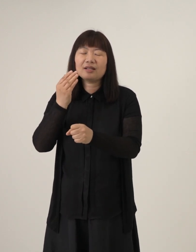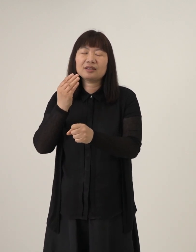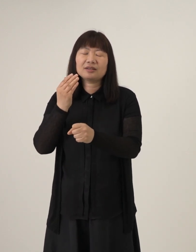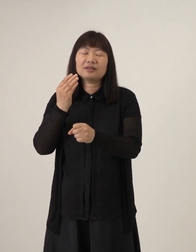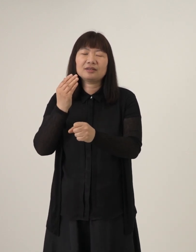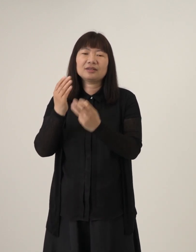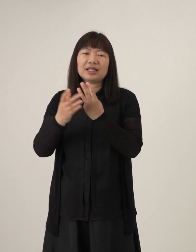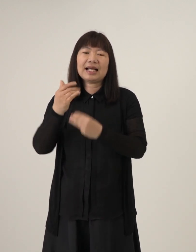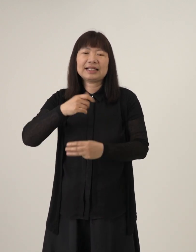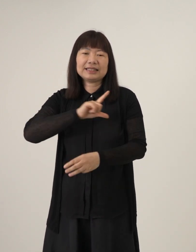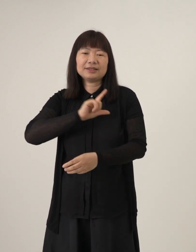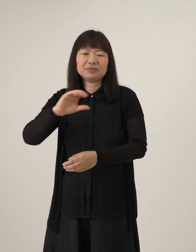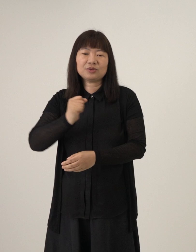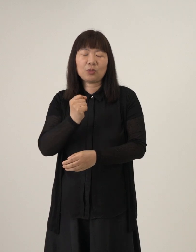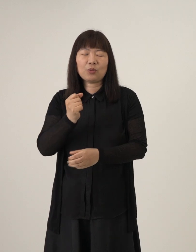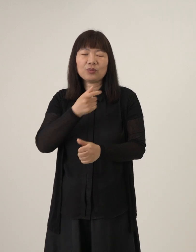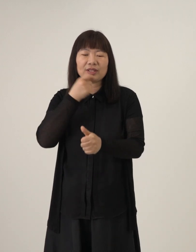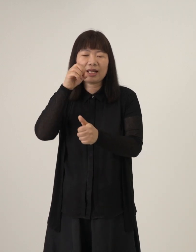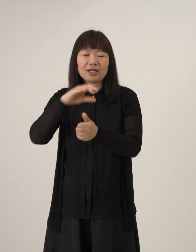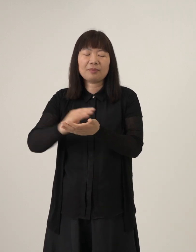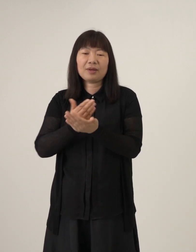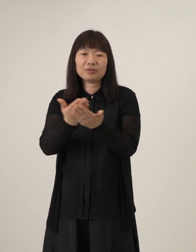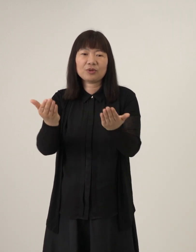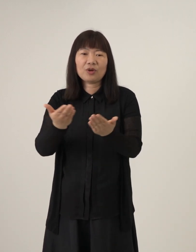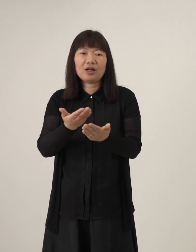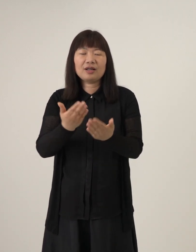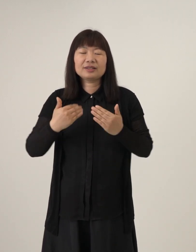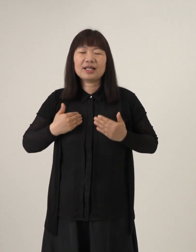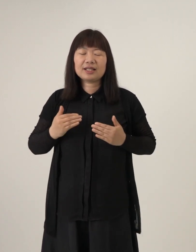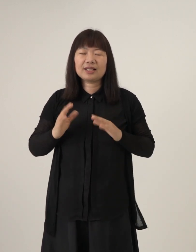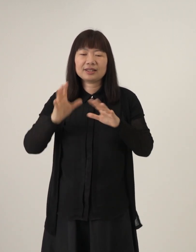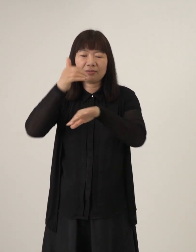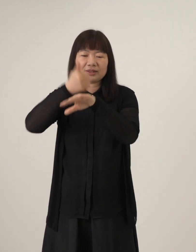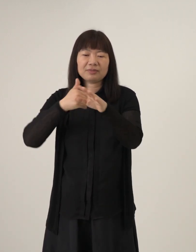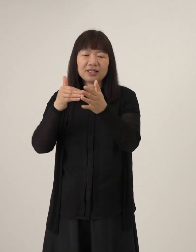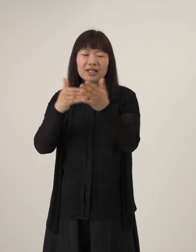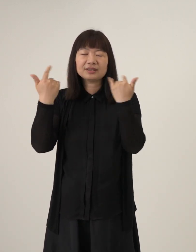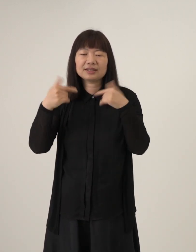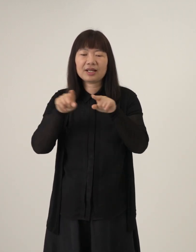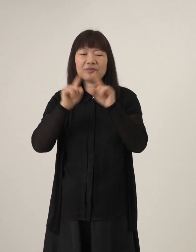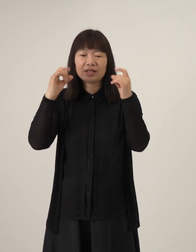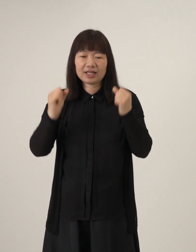내가 세상 끝날까지 너희와 항상 함께 있으리라 하시니라.